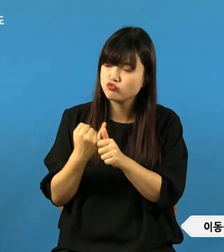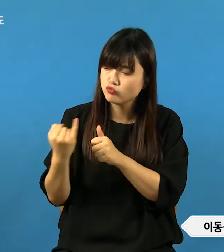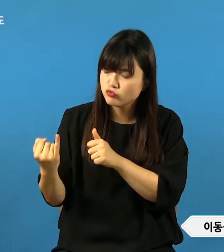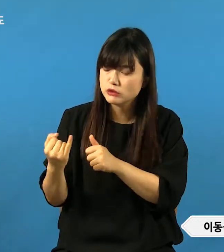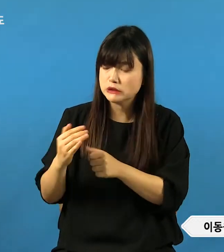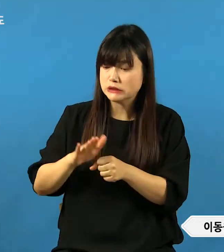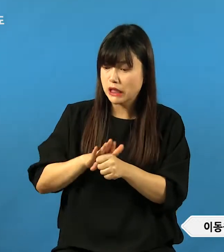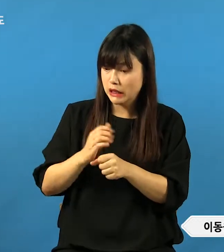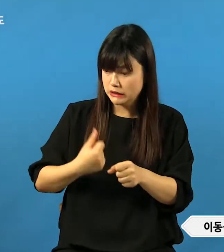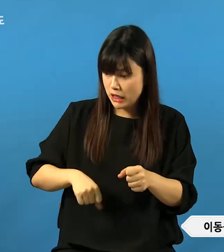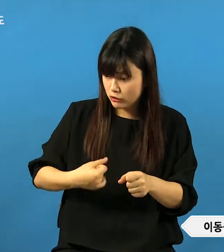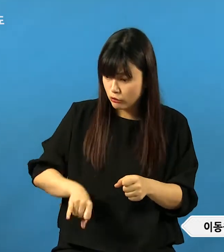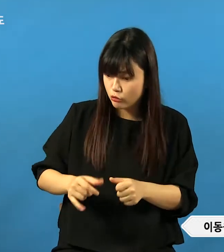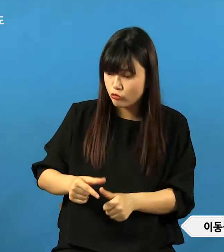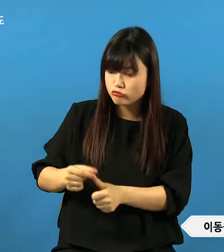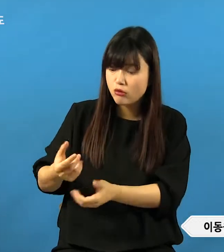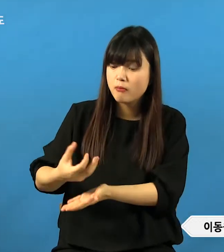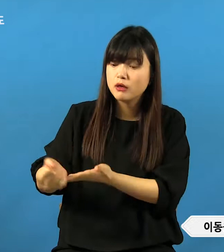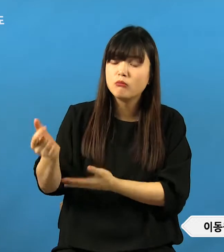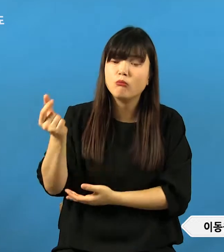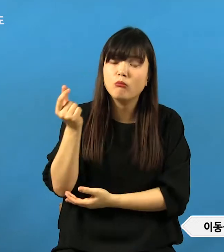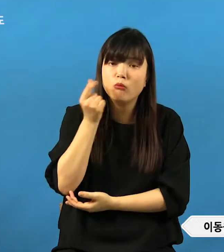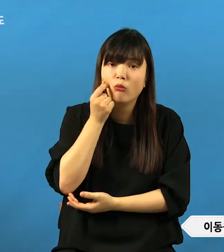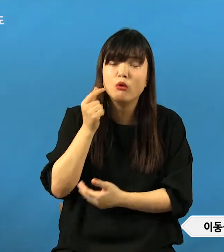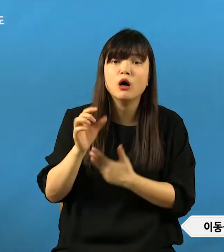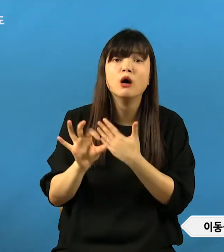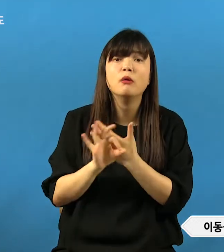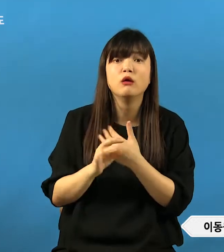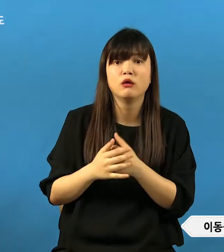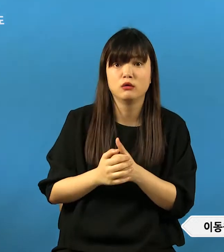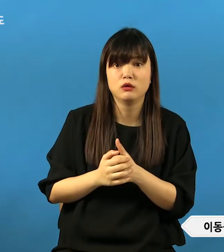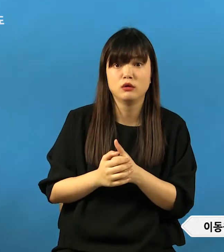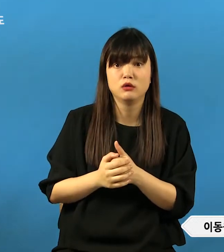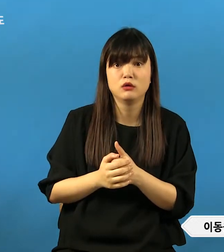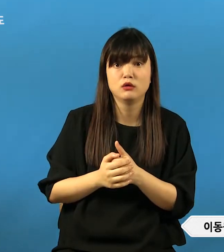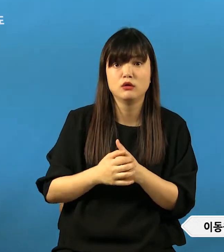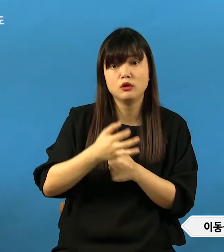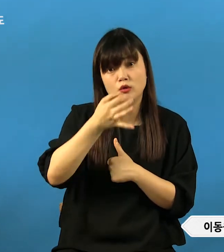우리의 사랑하는 자녀들이 구원받지 못한다면